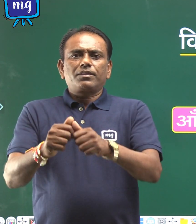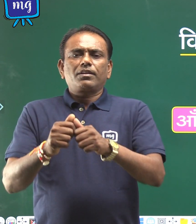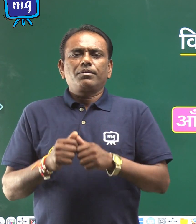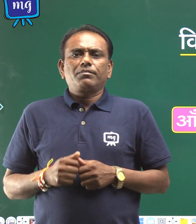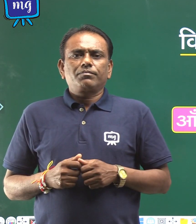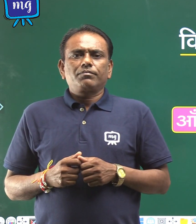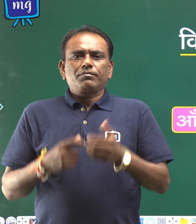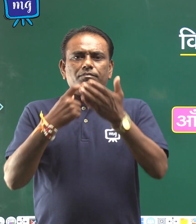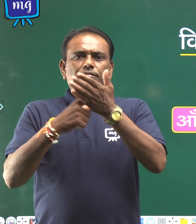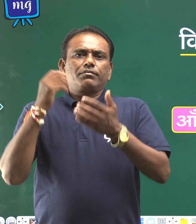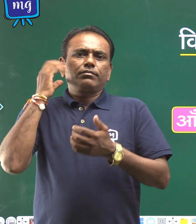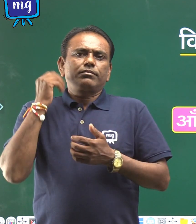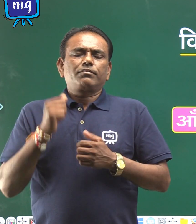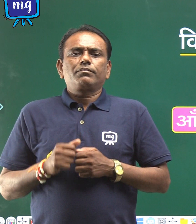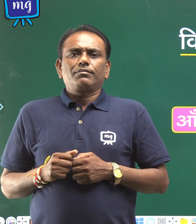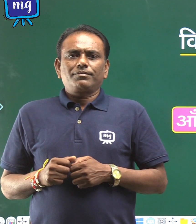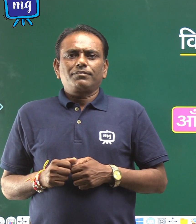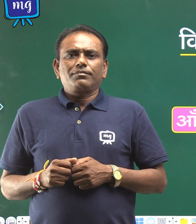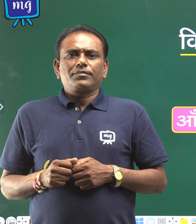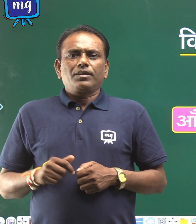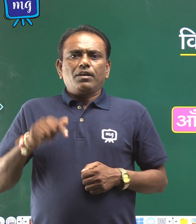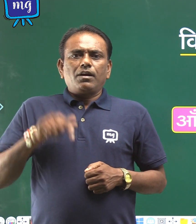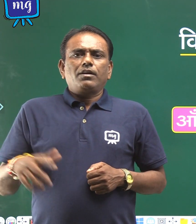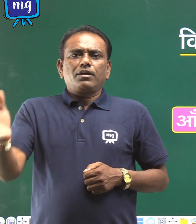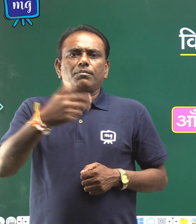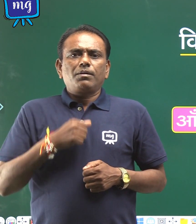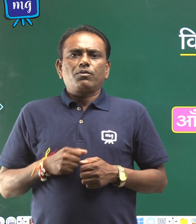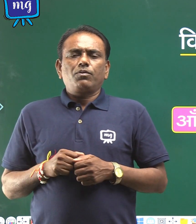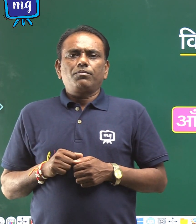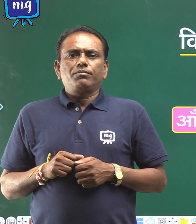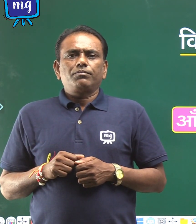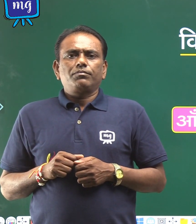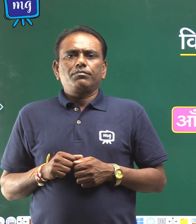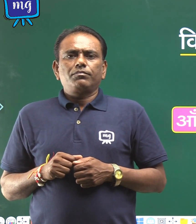हैं रमेश चंद जी। आज हम आपको